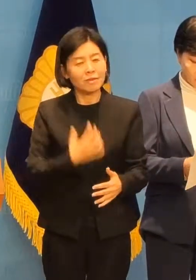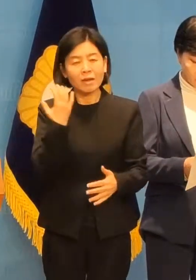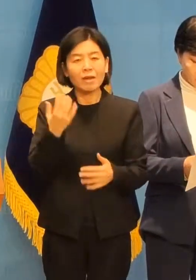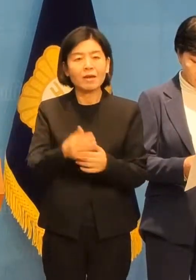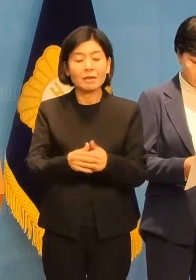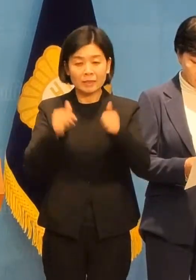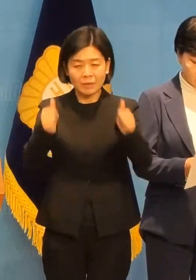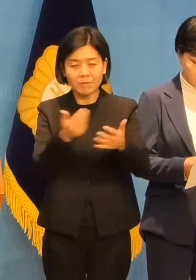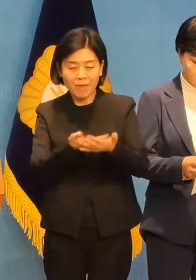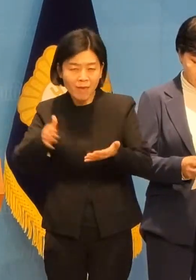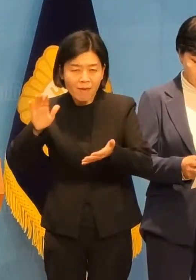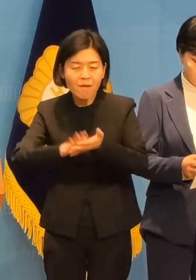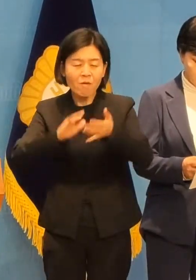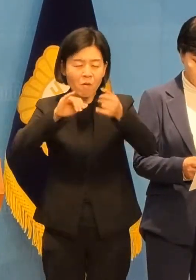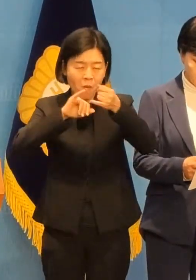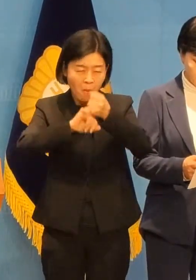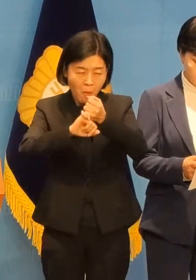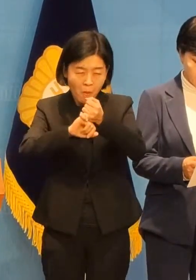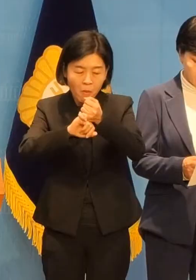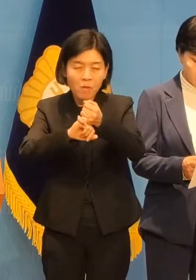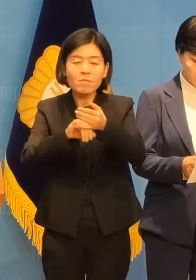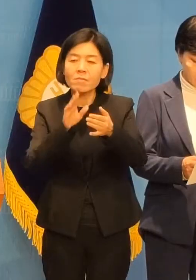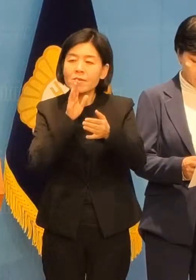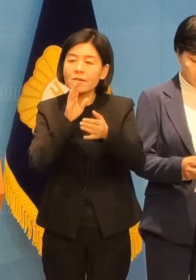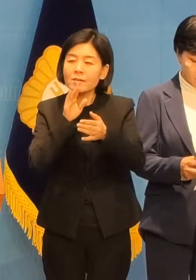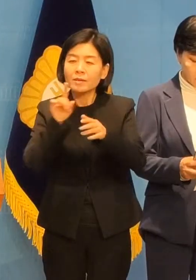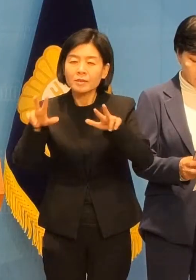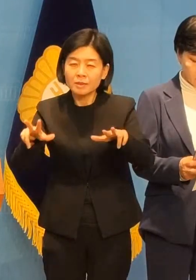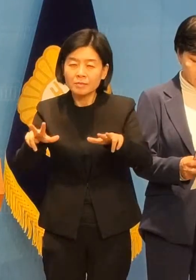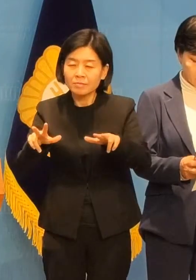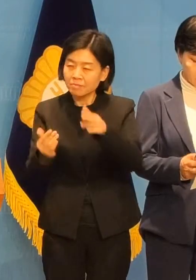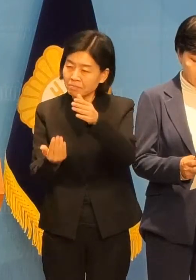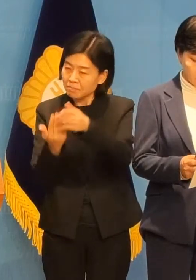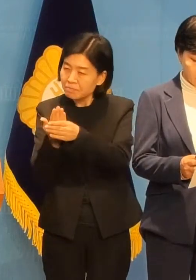다시 한번 보여준 사건이라고 생각합니다.